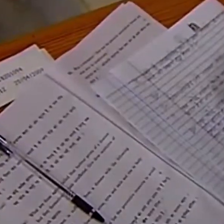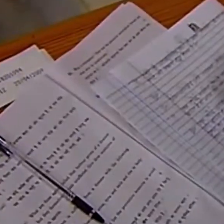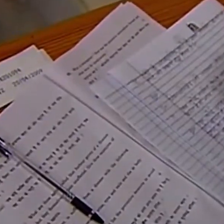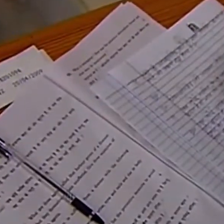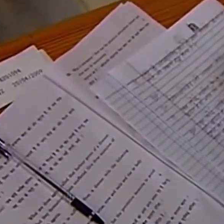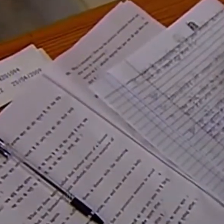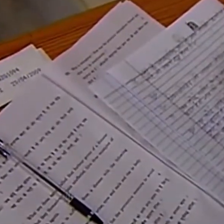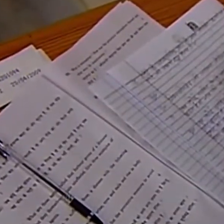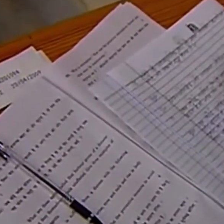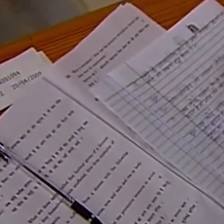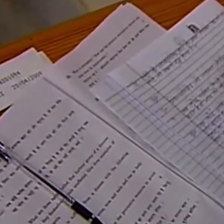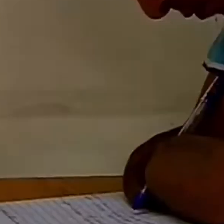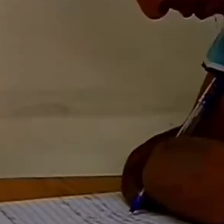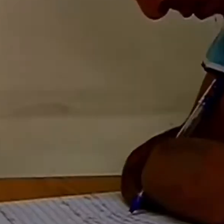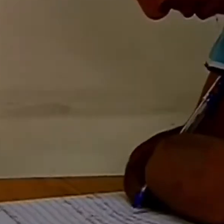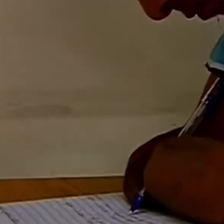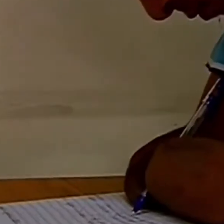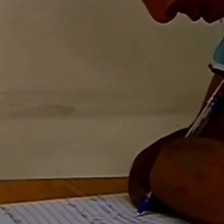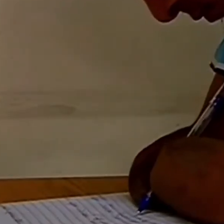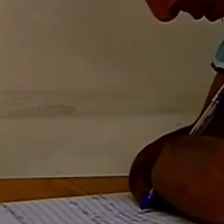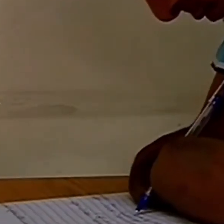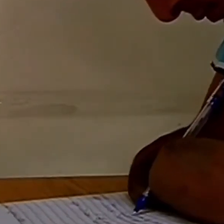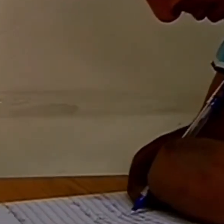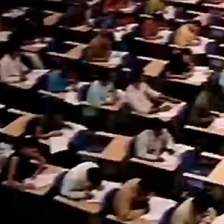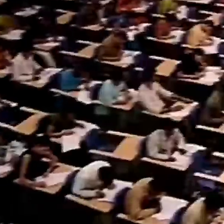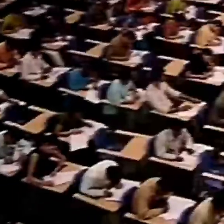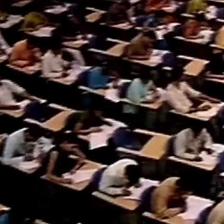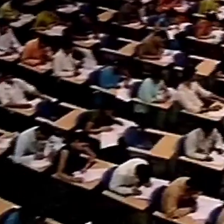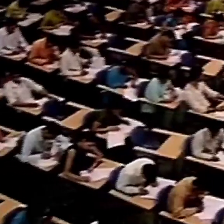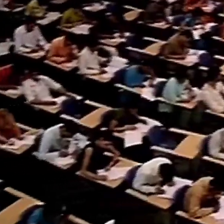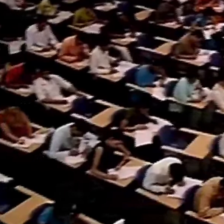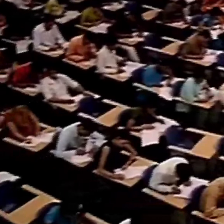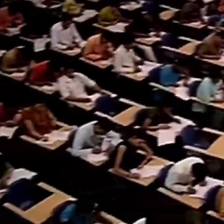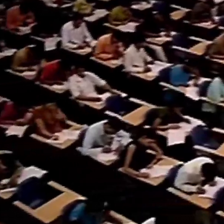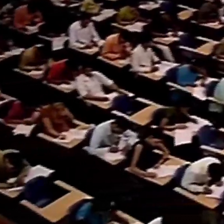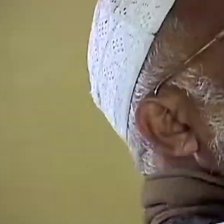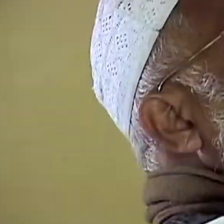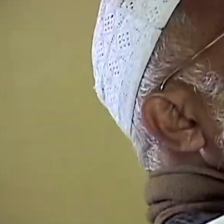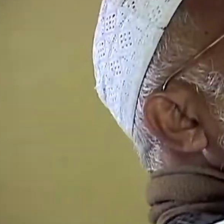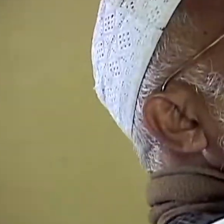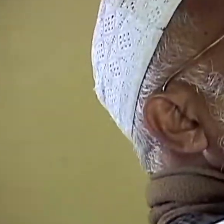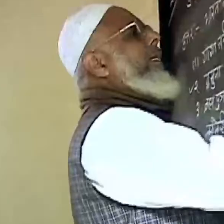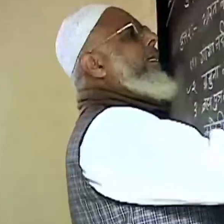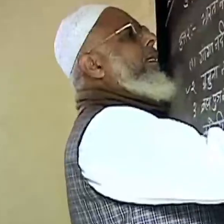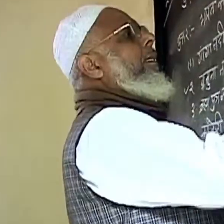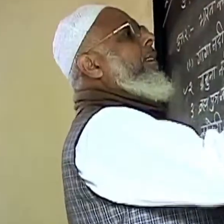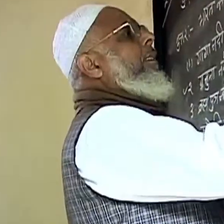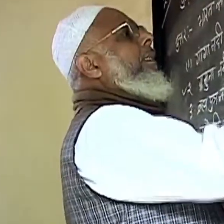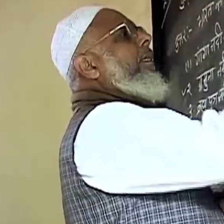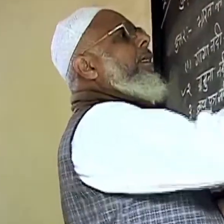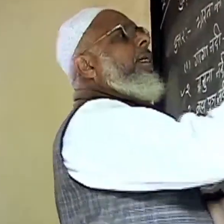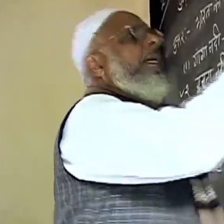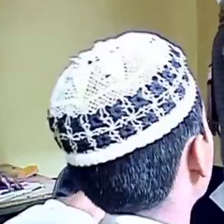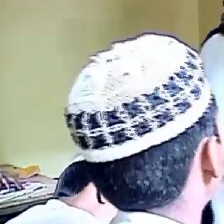फिर। शिक्षा परीक्षा का अवसर एक बार ही क्यों